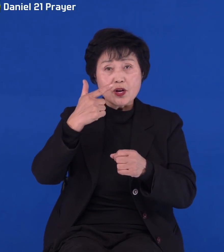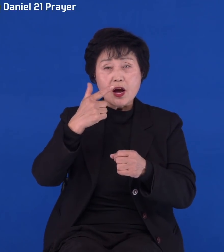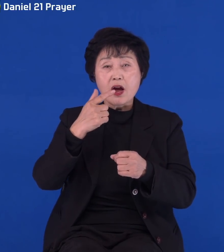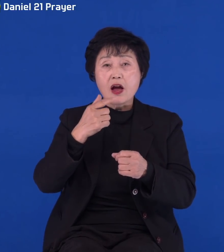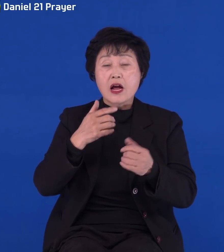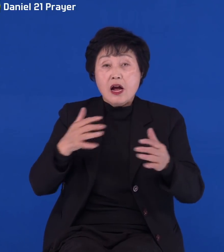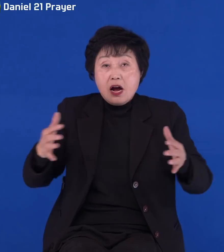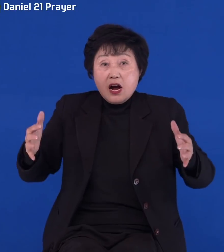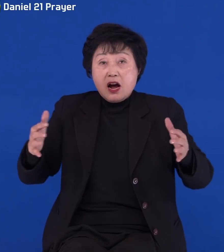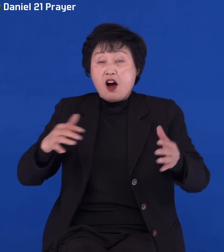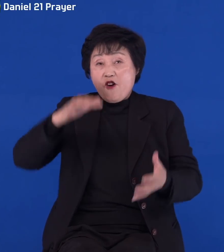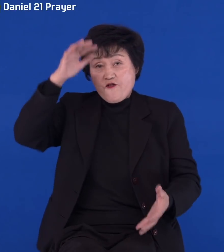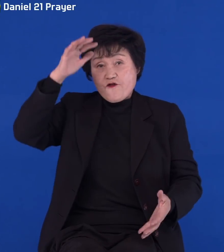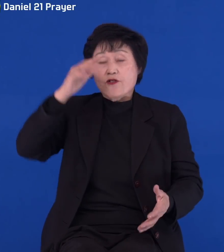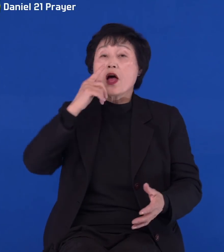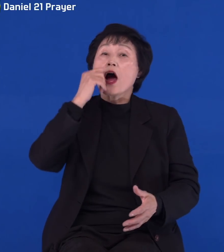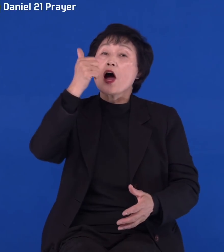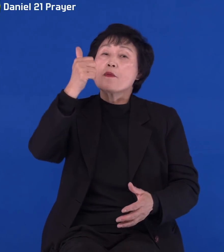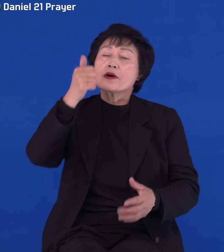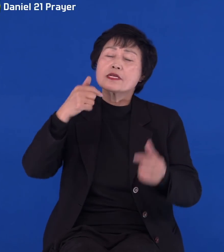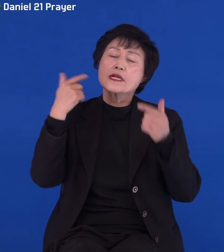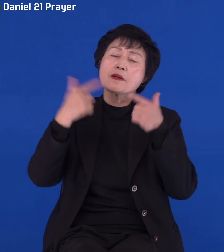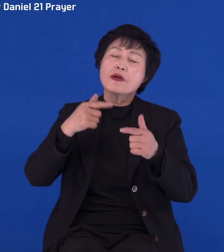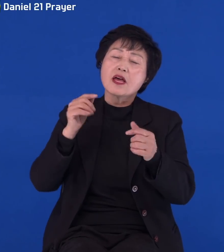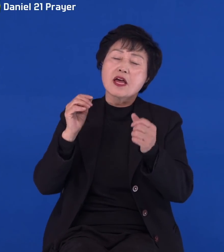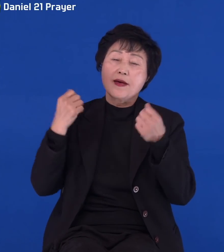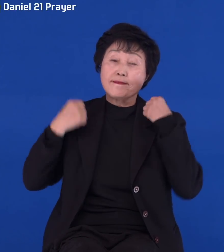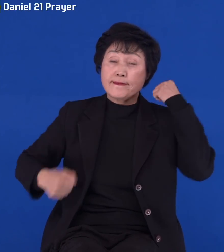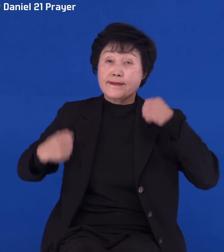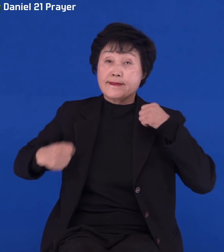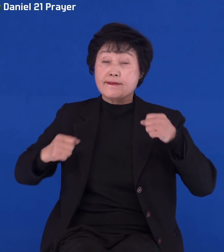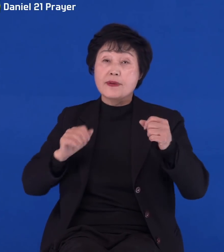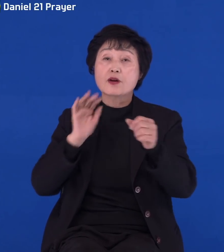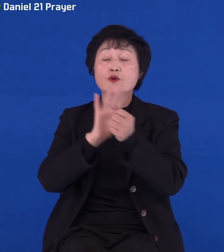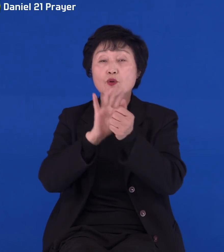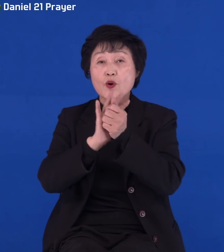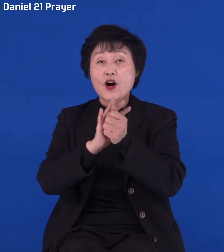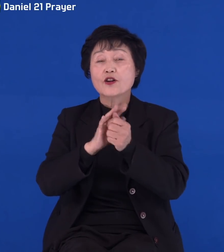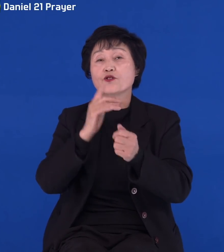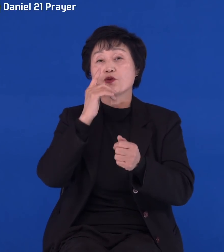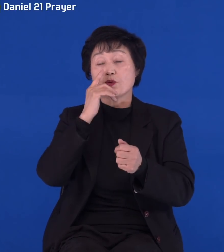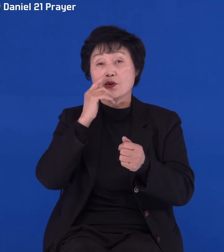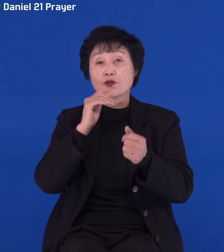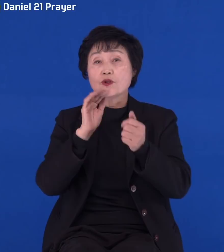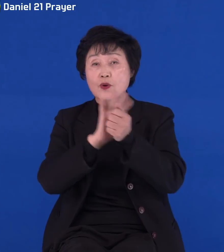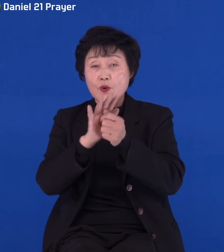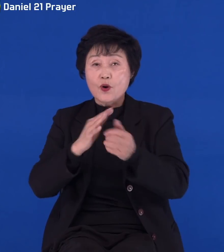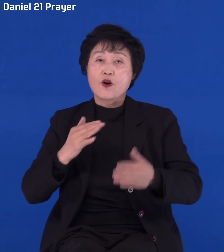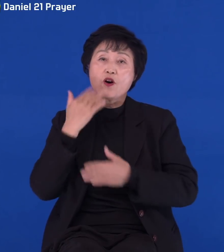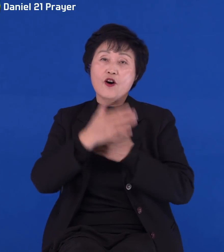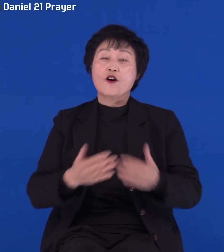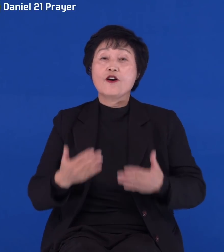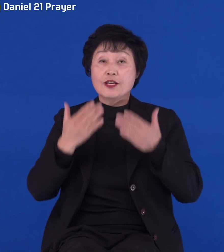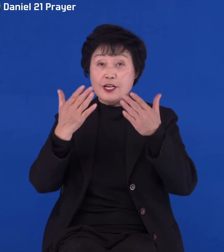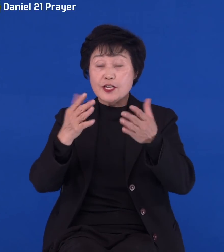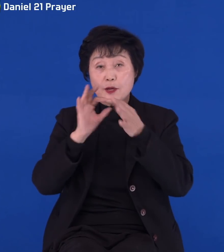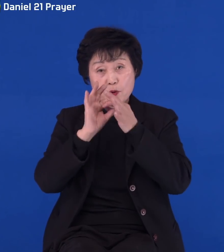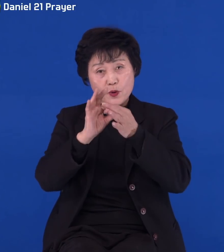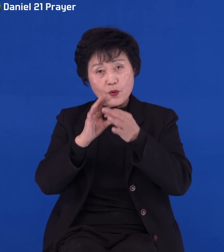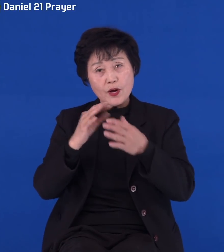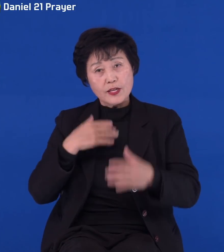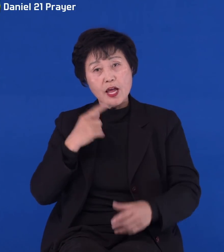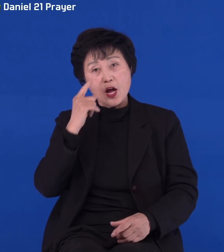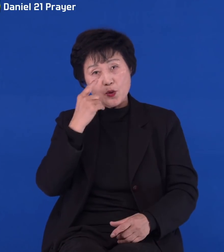매일 기쁨으로 집에서 목욕시키시며 운동시키셨던 어머님을 통하여 크리스천의 섬김과 사랑을 제 눈으로 목도하게